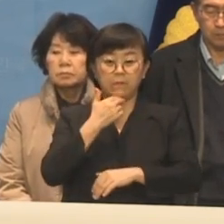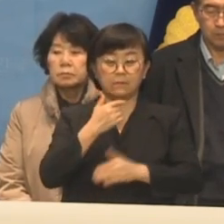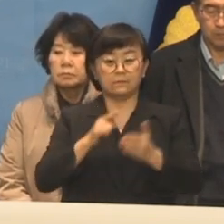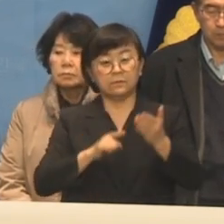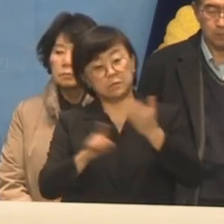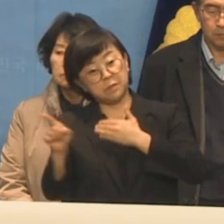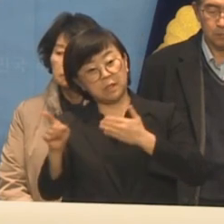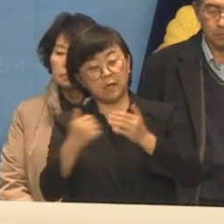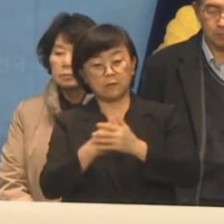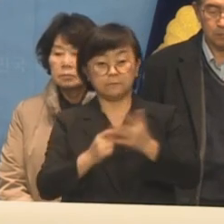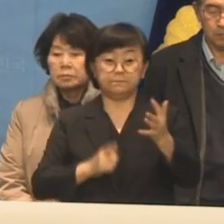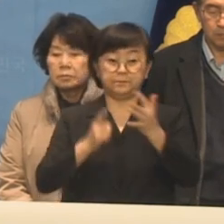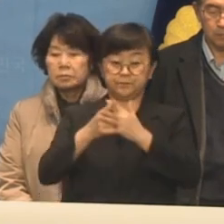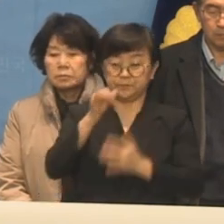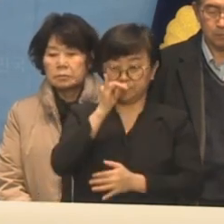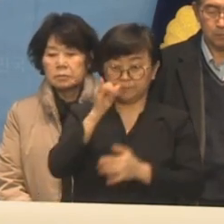못하게